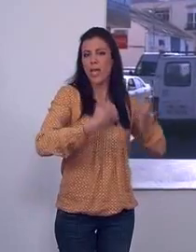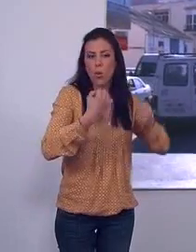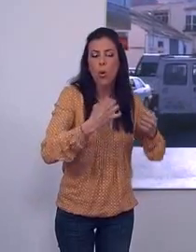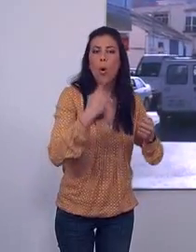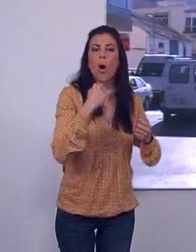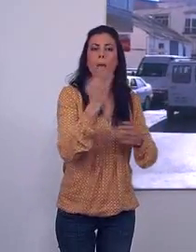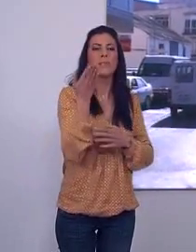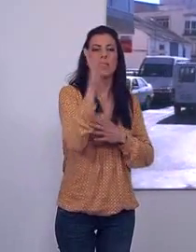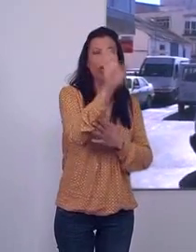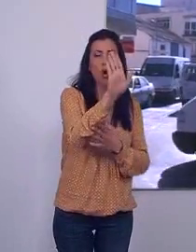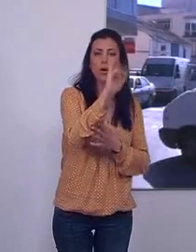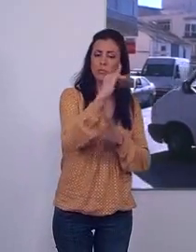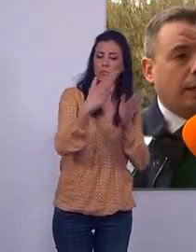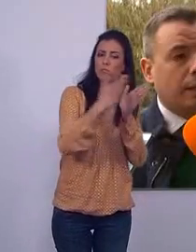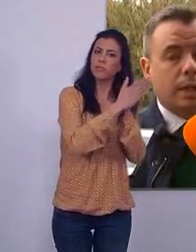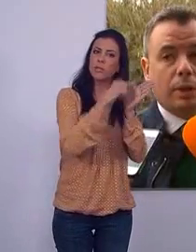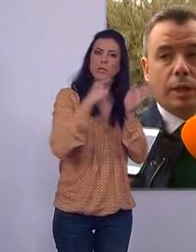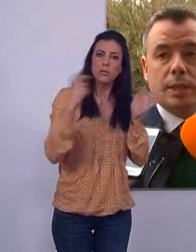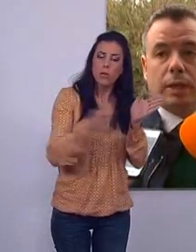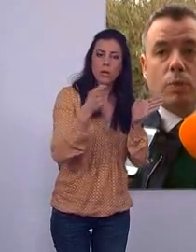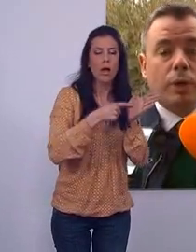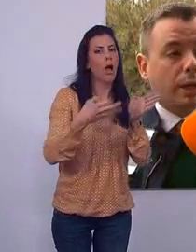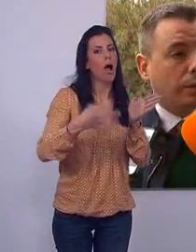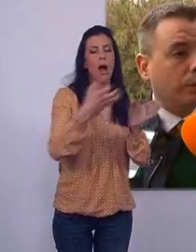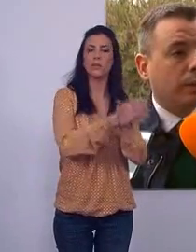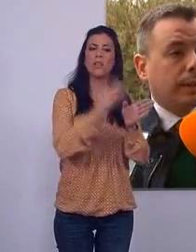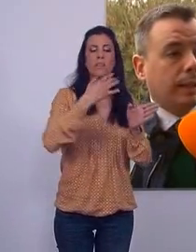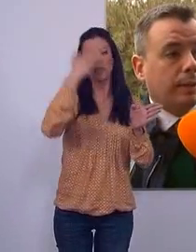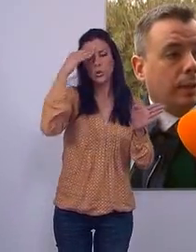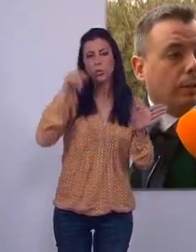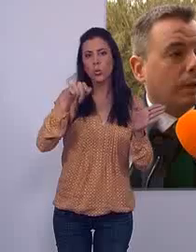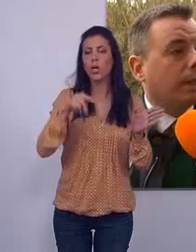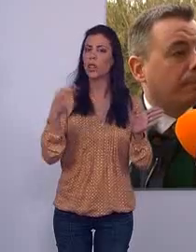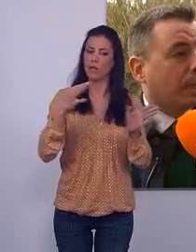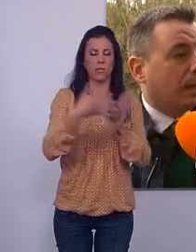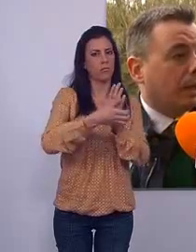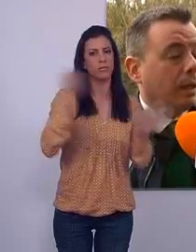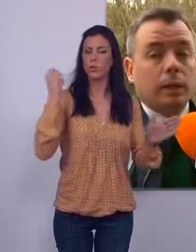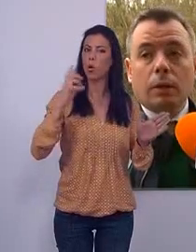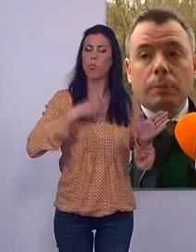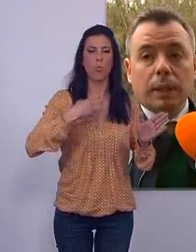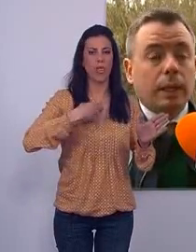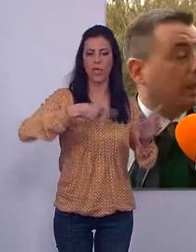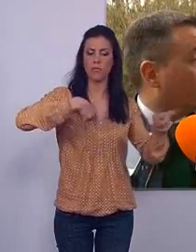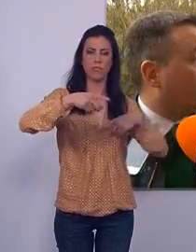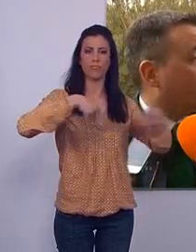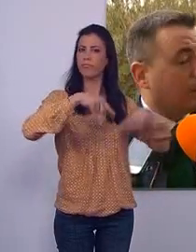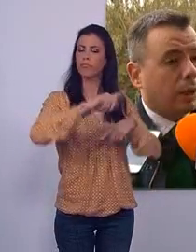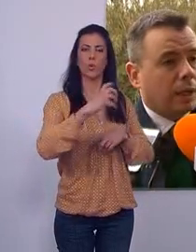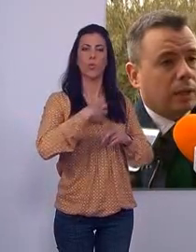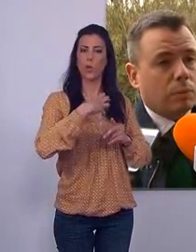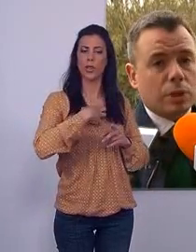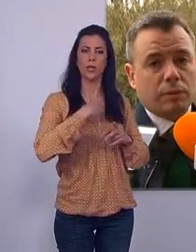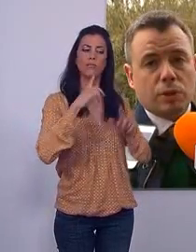vehículo con la presencia de carteles anunciadores se denunciara al titular del mismo que deberá retirarlo de la vía pública